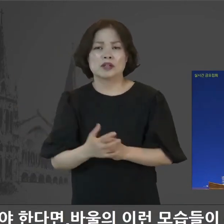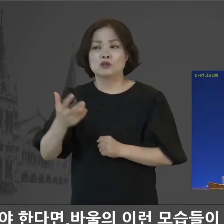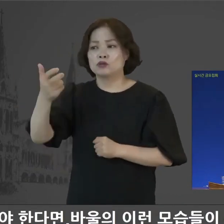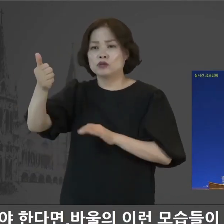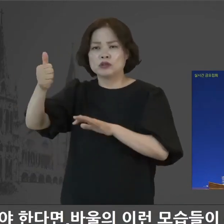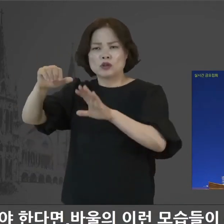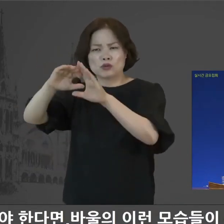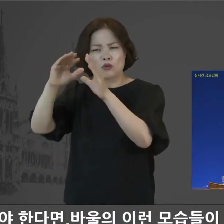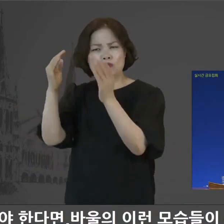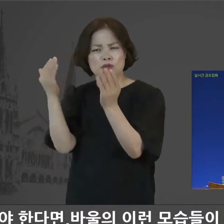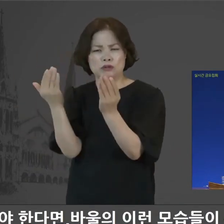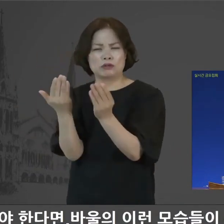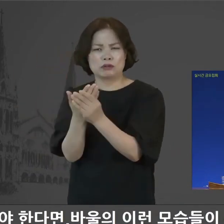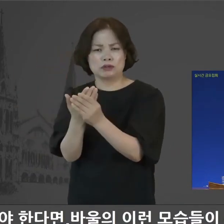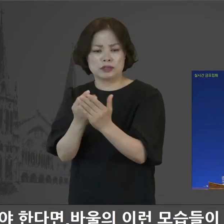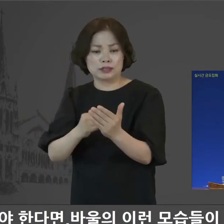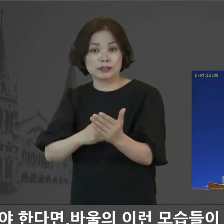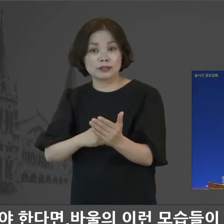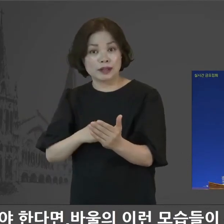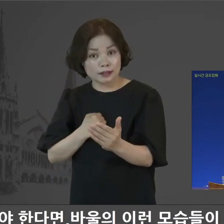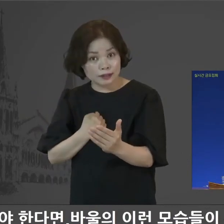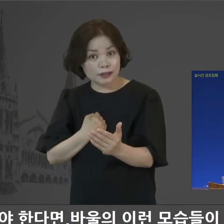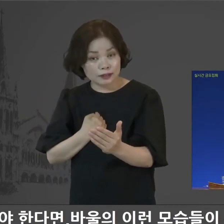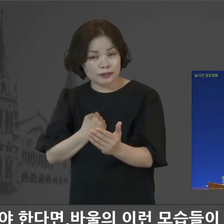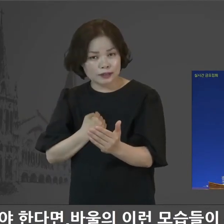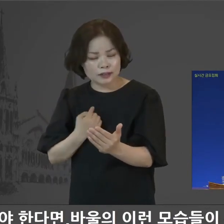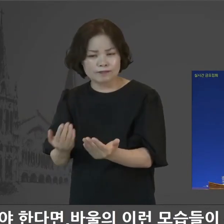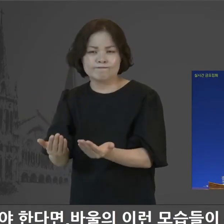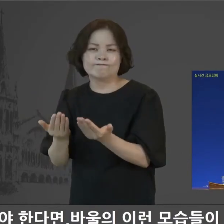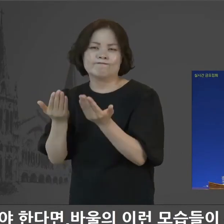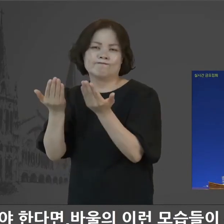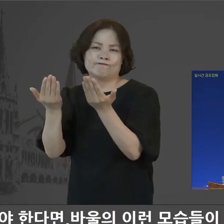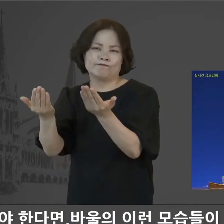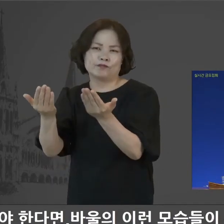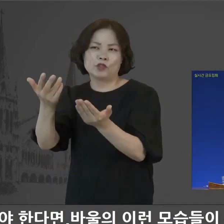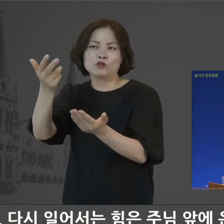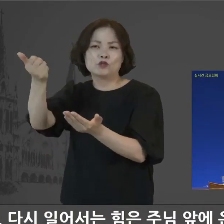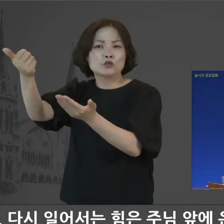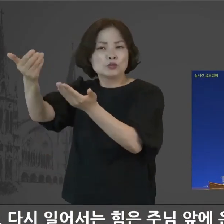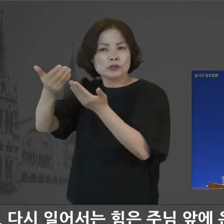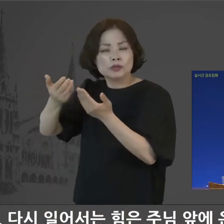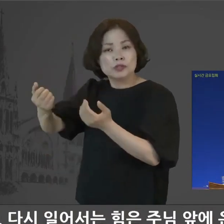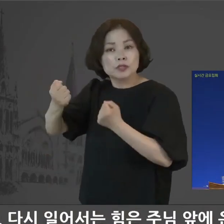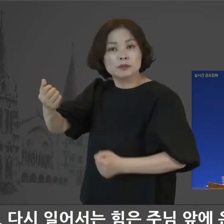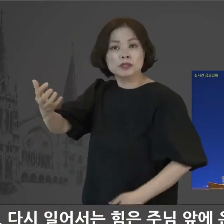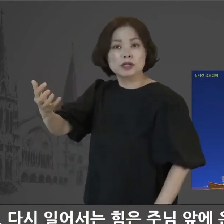앞에 온전히 자기 자신을 내어드리고 주님이 주시는